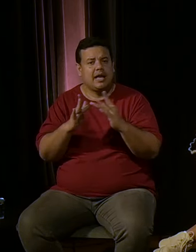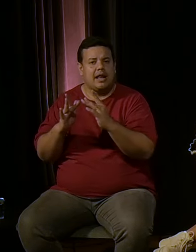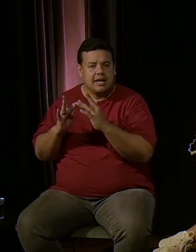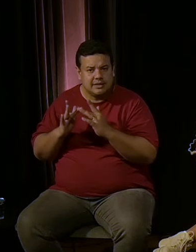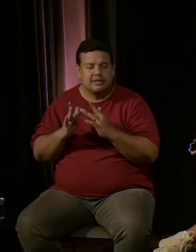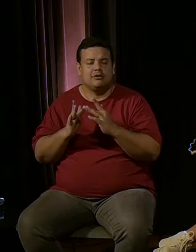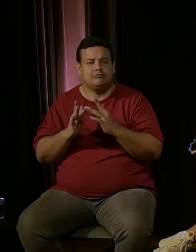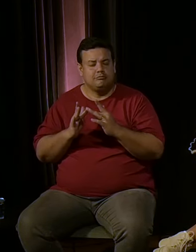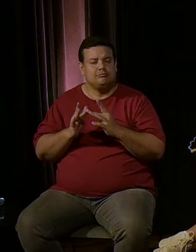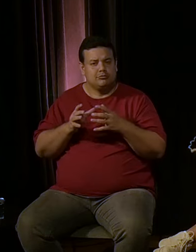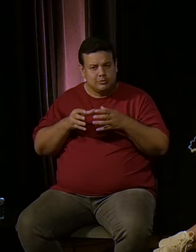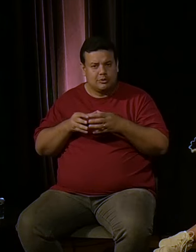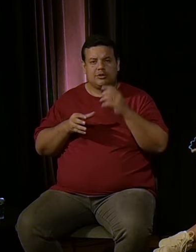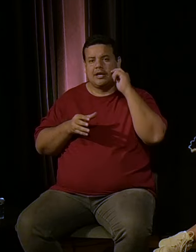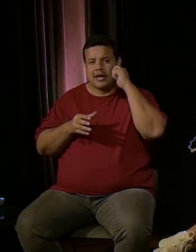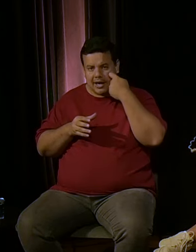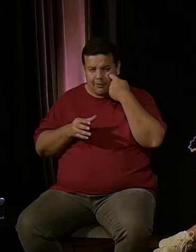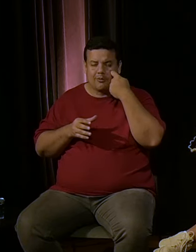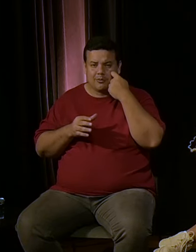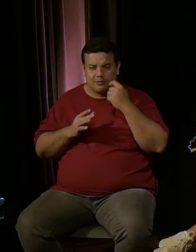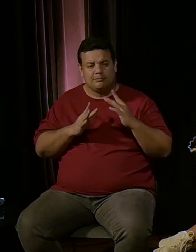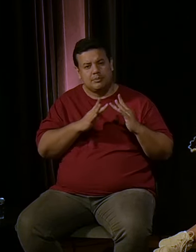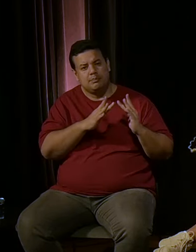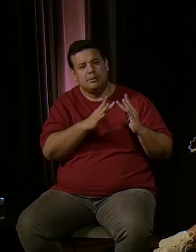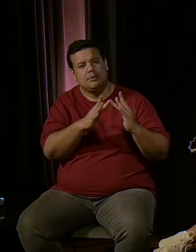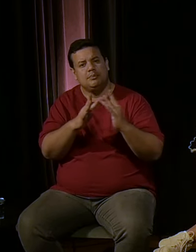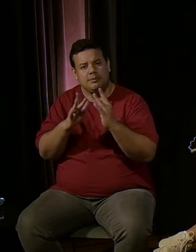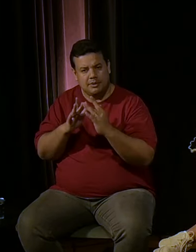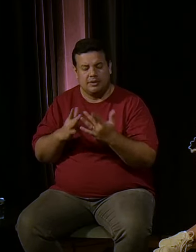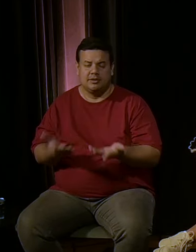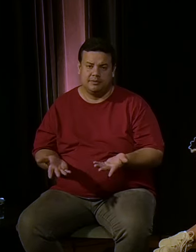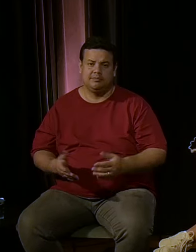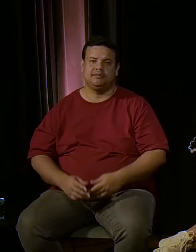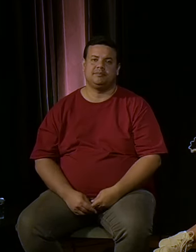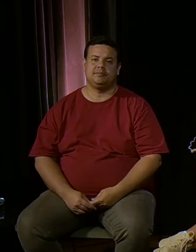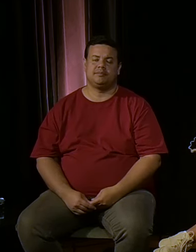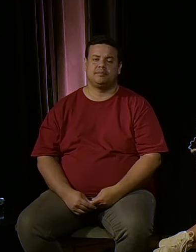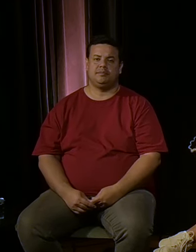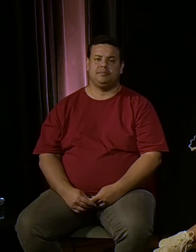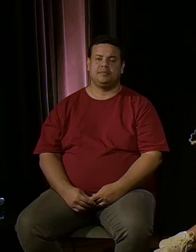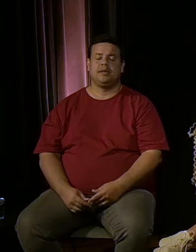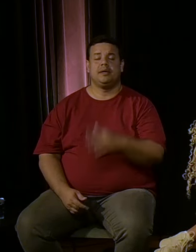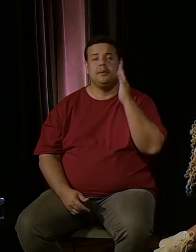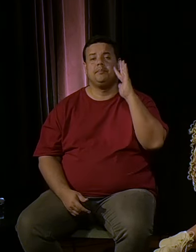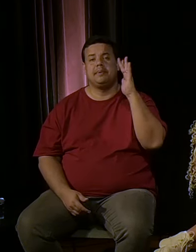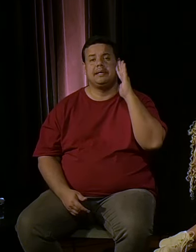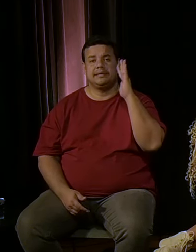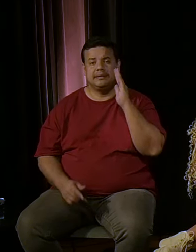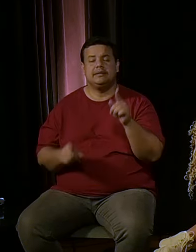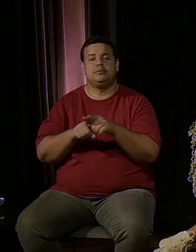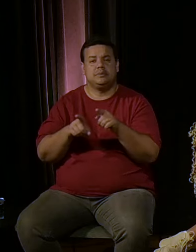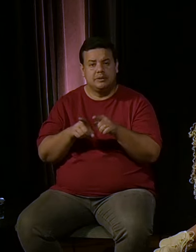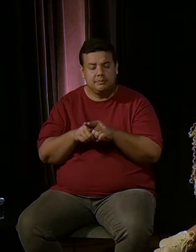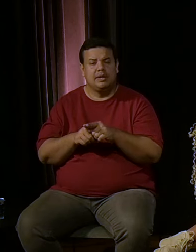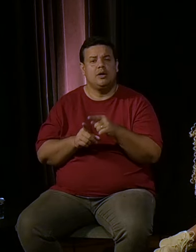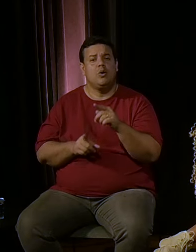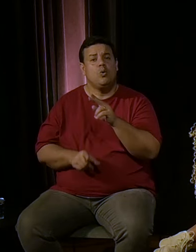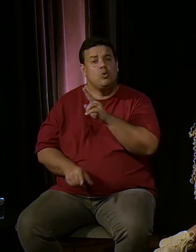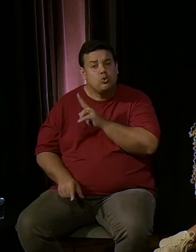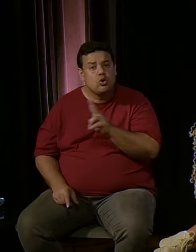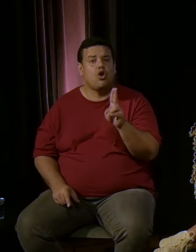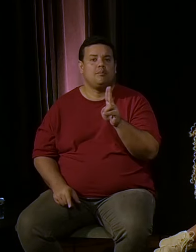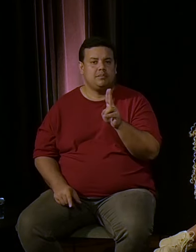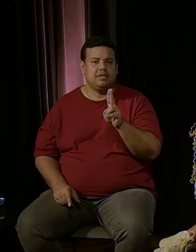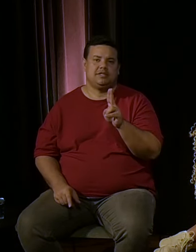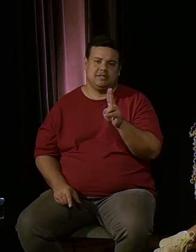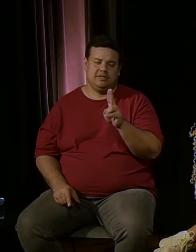de negritude com outras relações, né? E aí, pensando também nessa nomeação, nessa necessidade